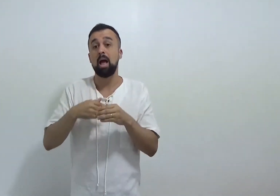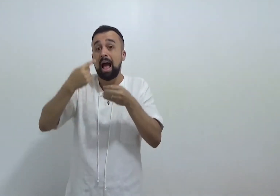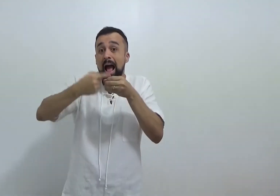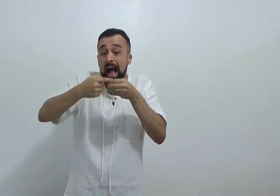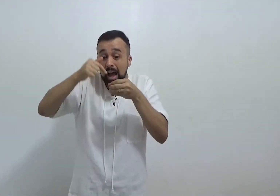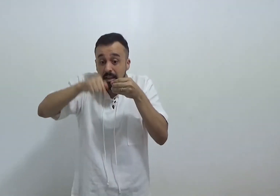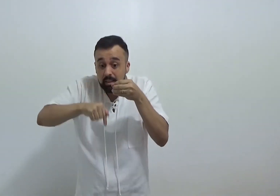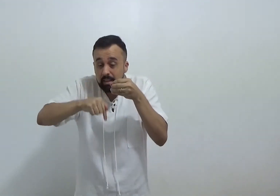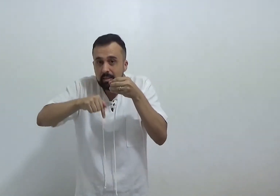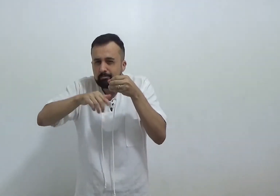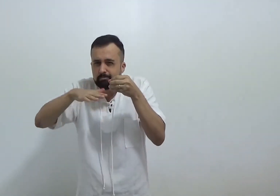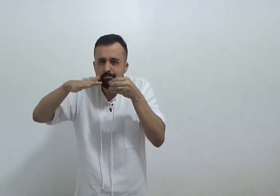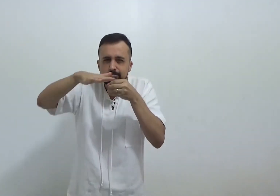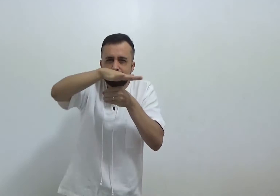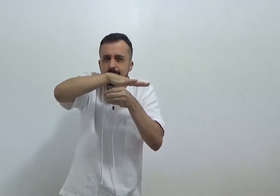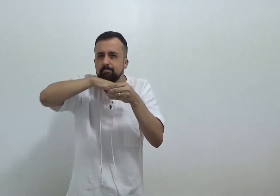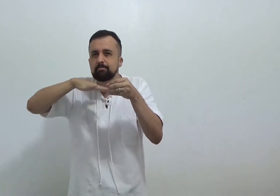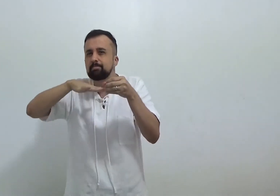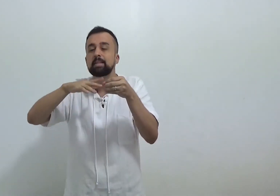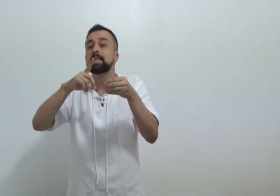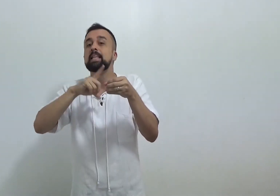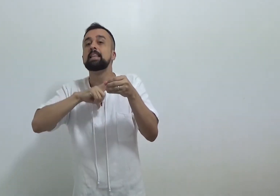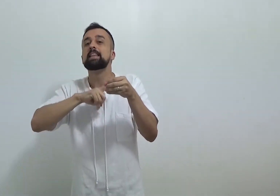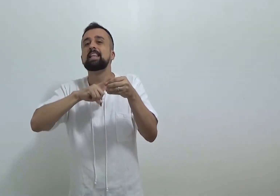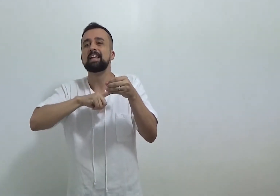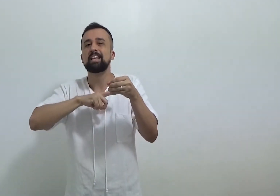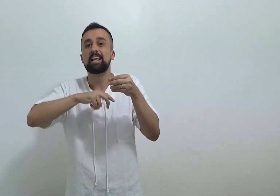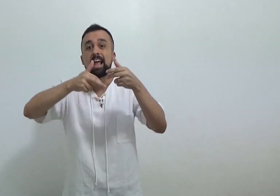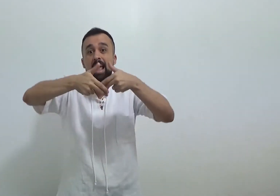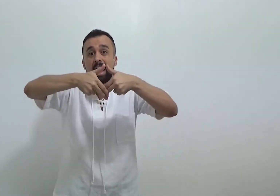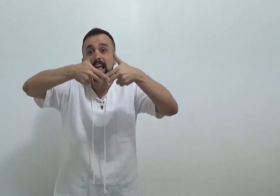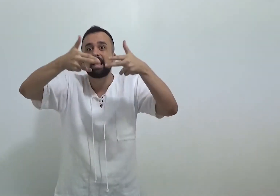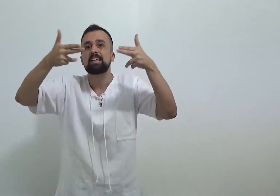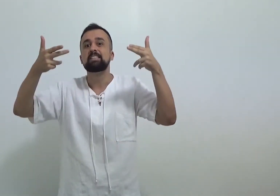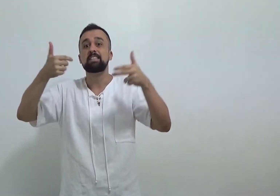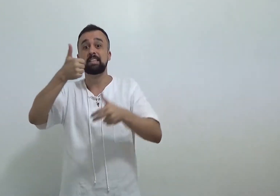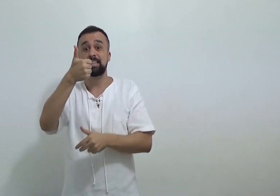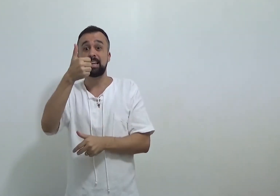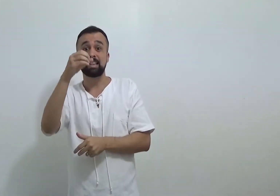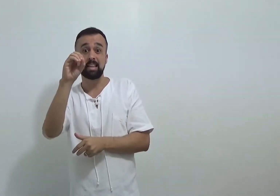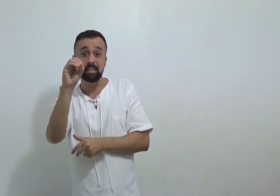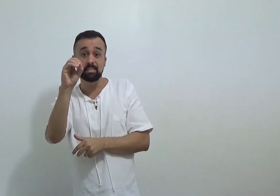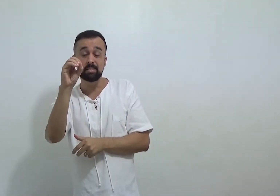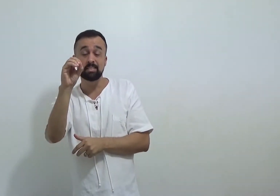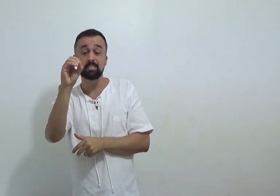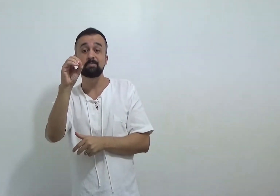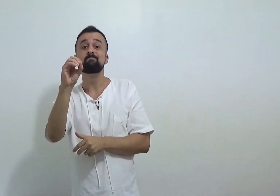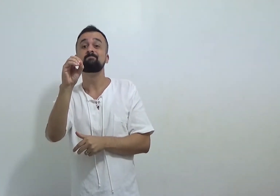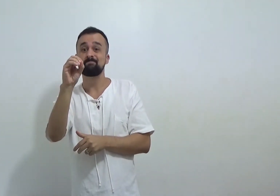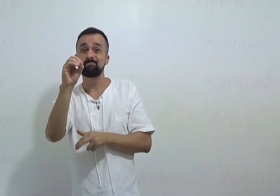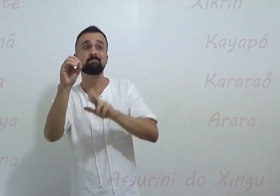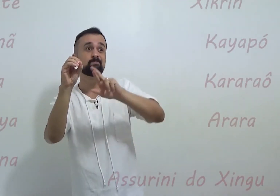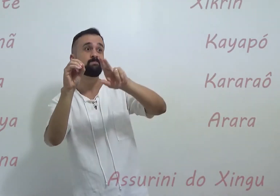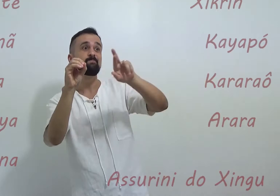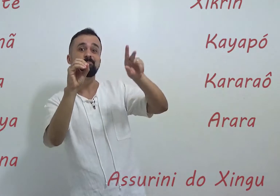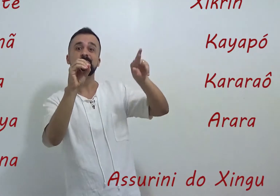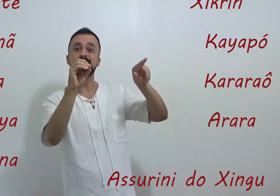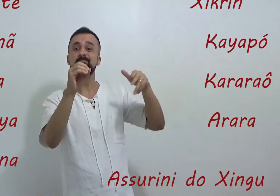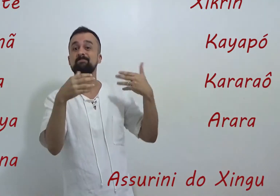na UFPA. Então, só aqui na cidade de Altamira existem